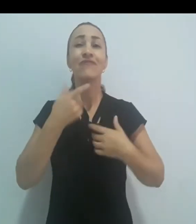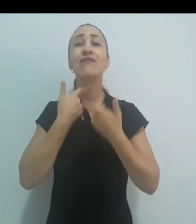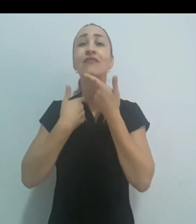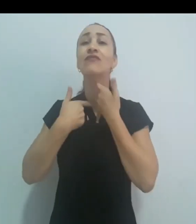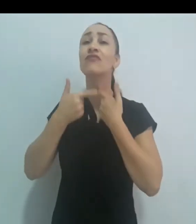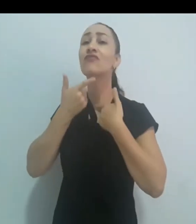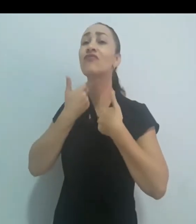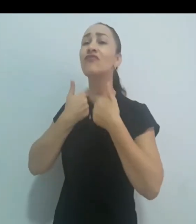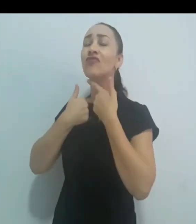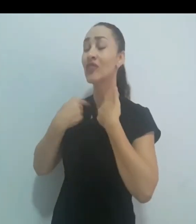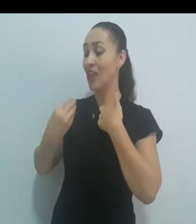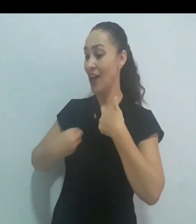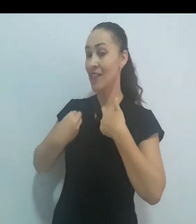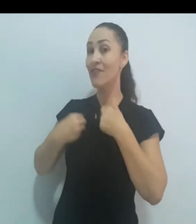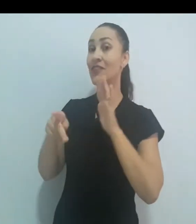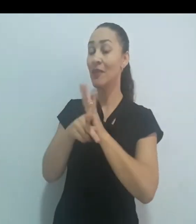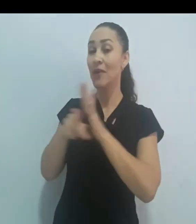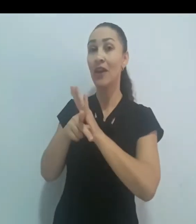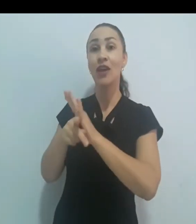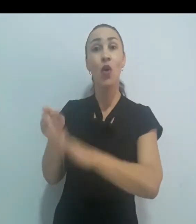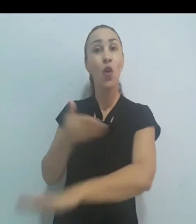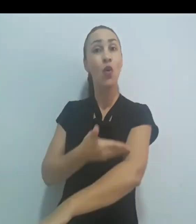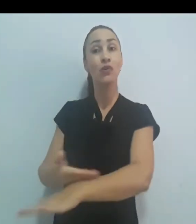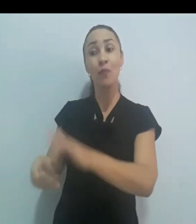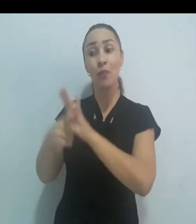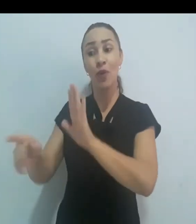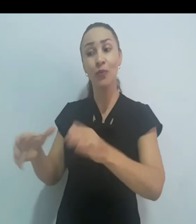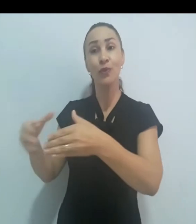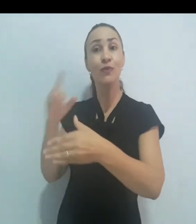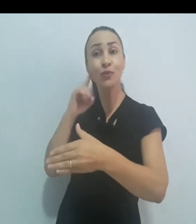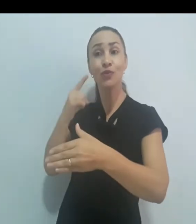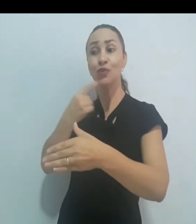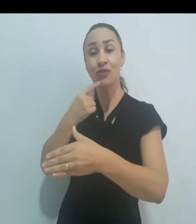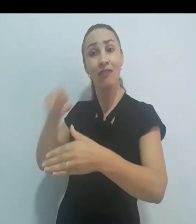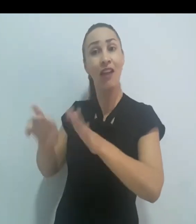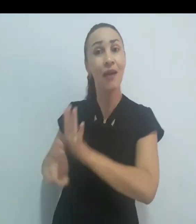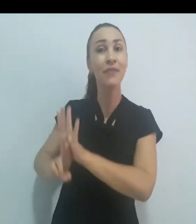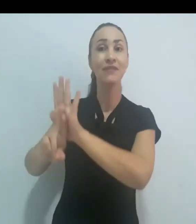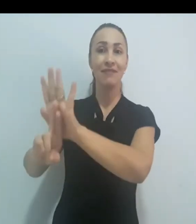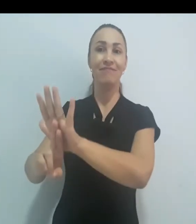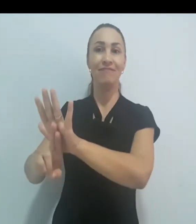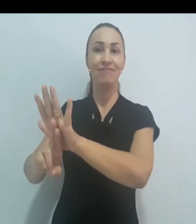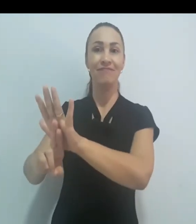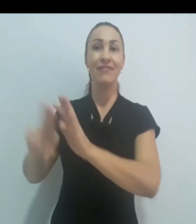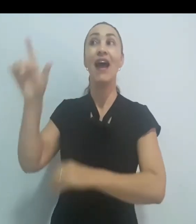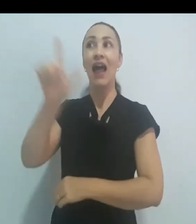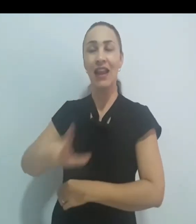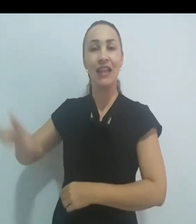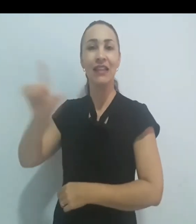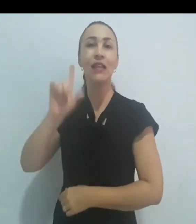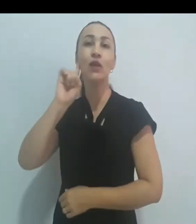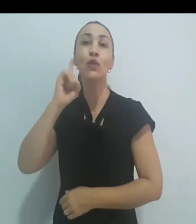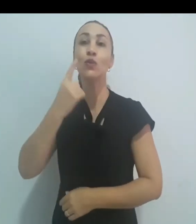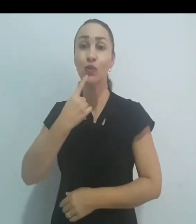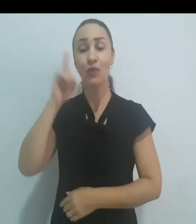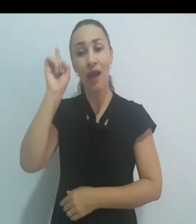dos desejos, da vida e dos costumes da comunidade surda, né? Então a literatura